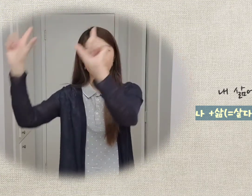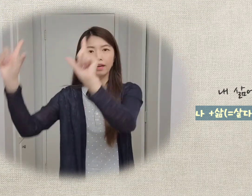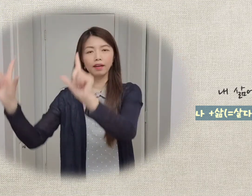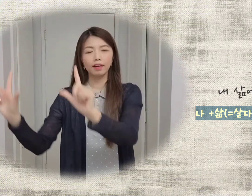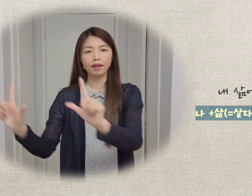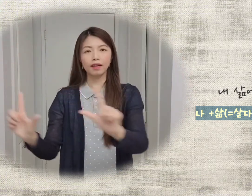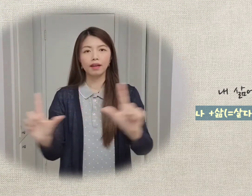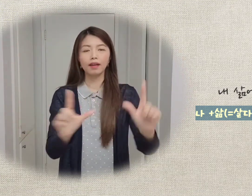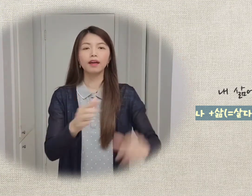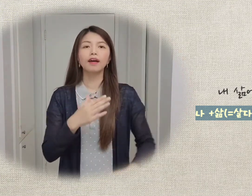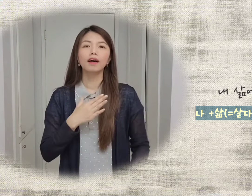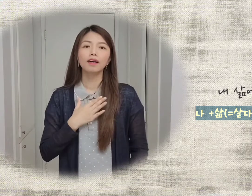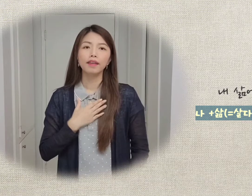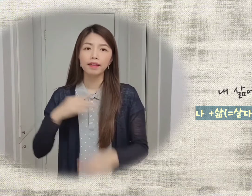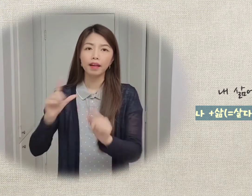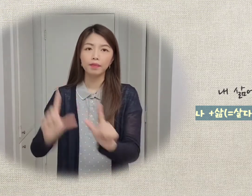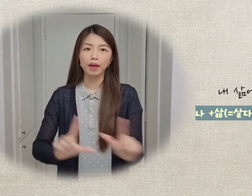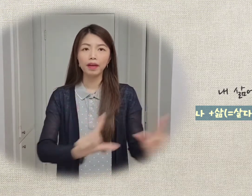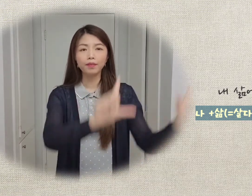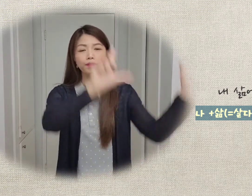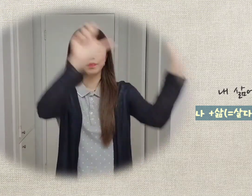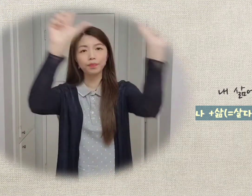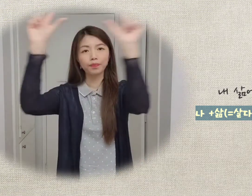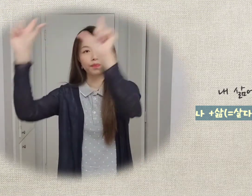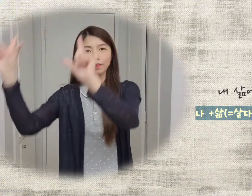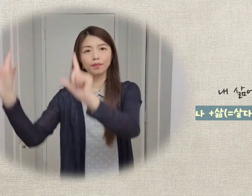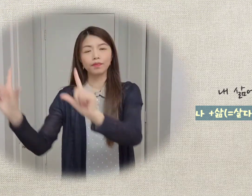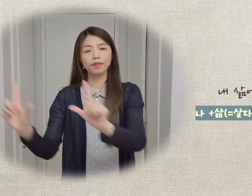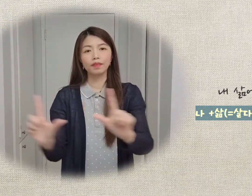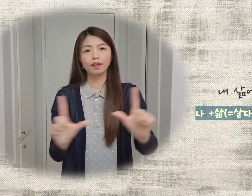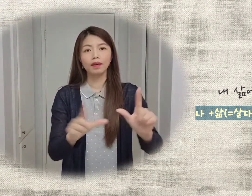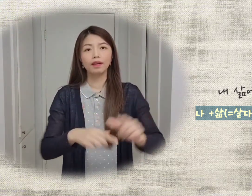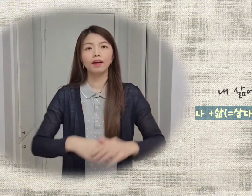됩니다. 내 삶에